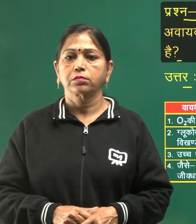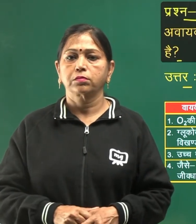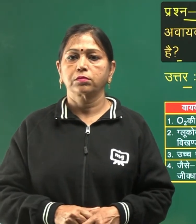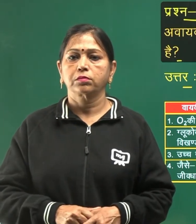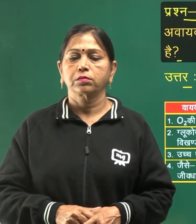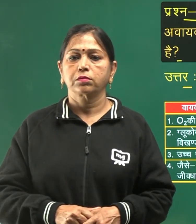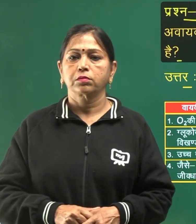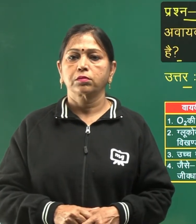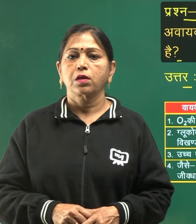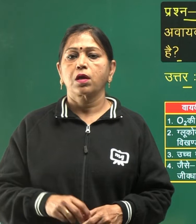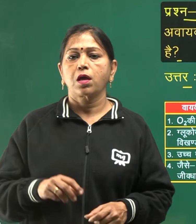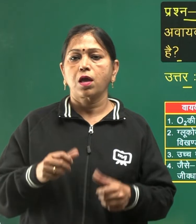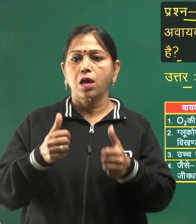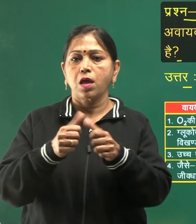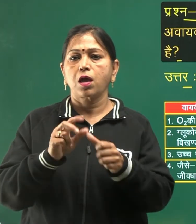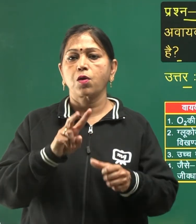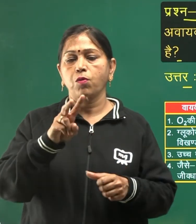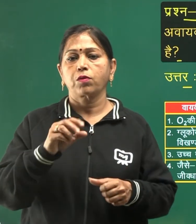अवायवीय श्वसन में अंतर।